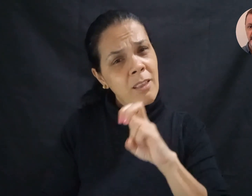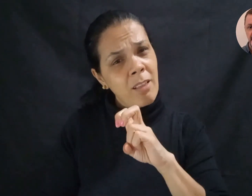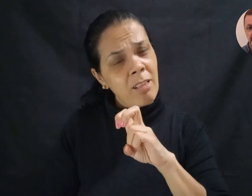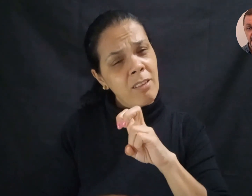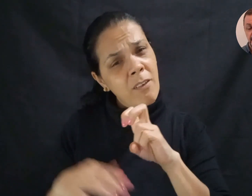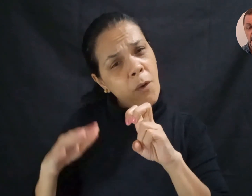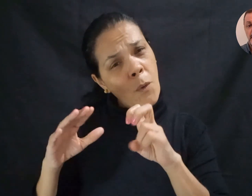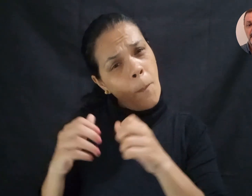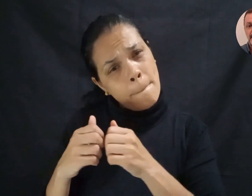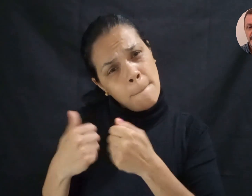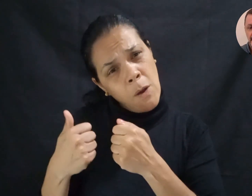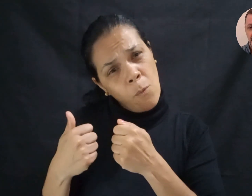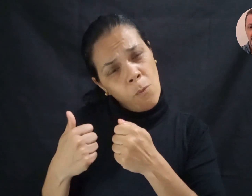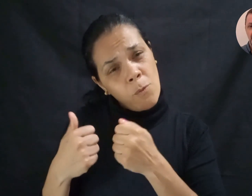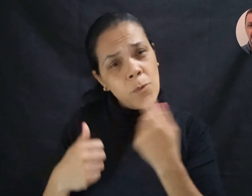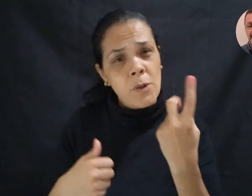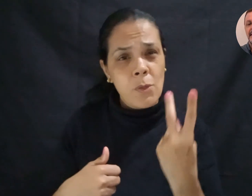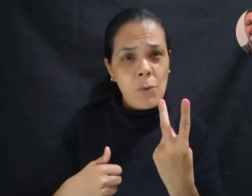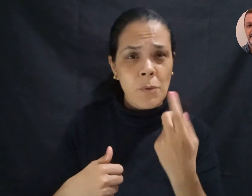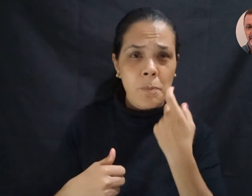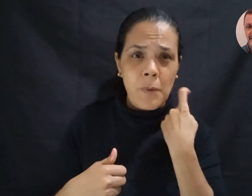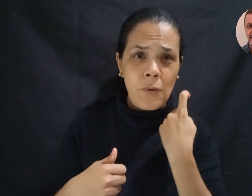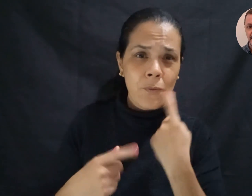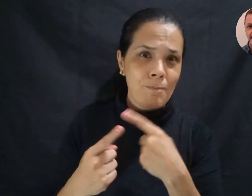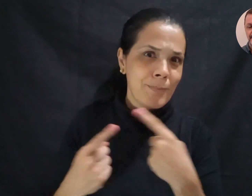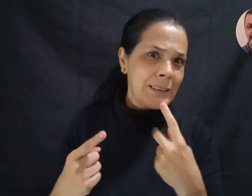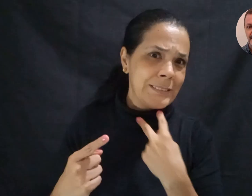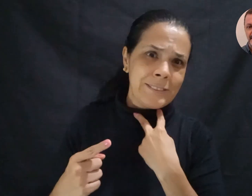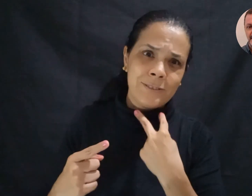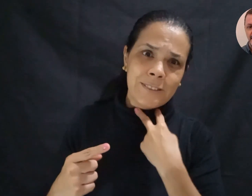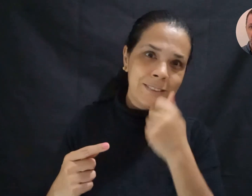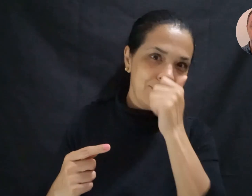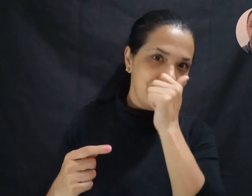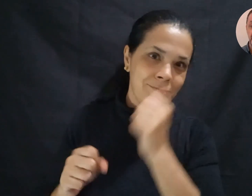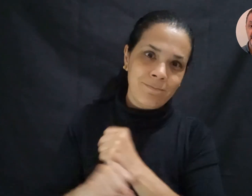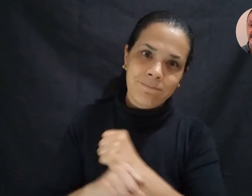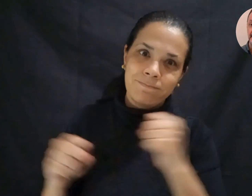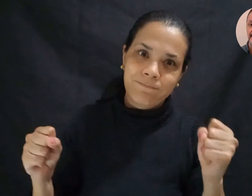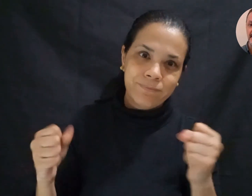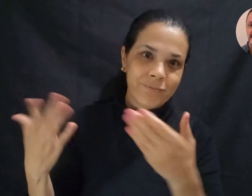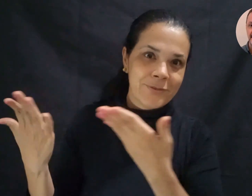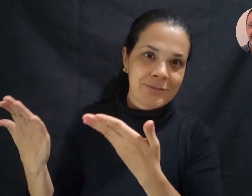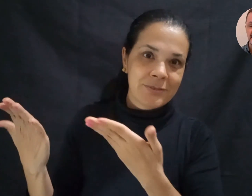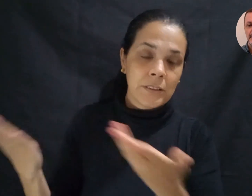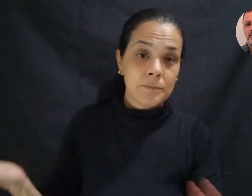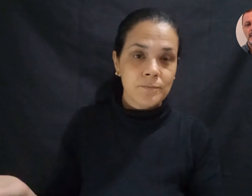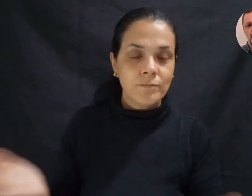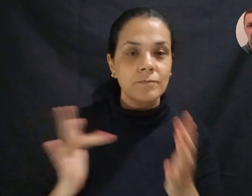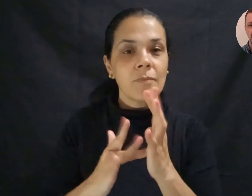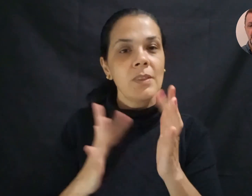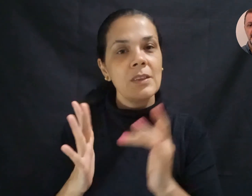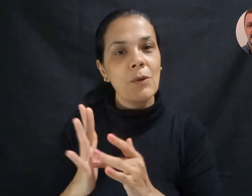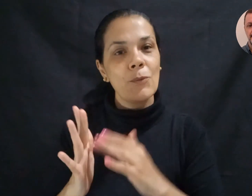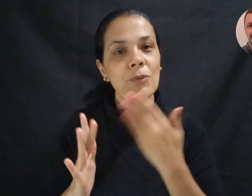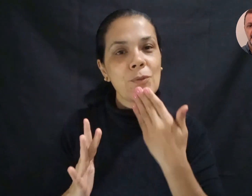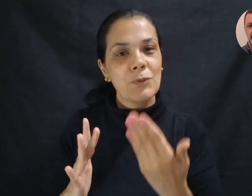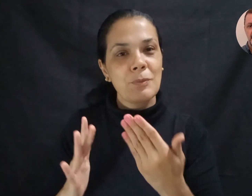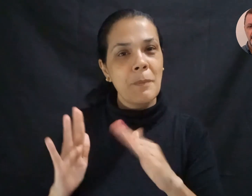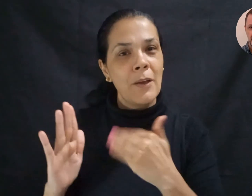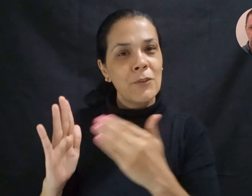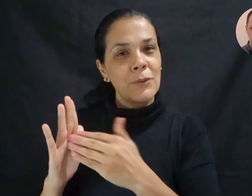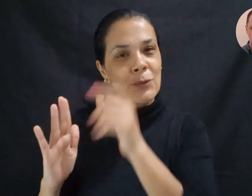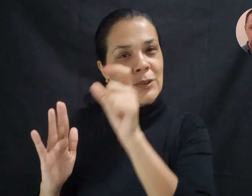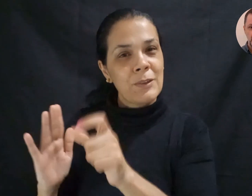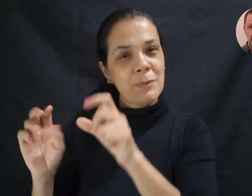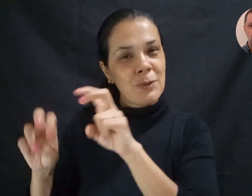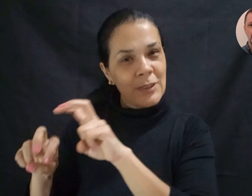peixinhos, mas o que é isso para tanta gente? Jesus disse assim: faça com que todos sentem. O